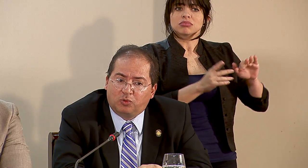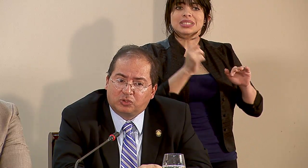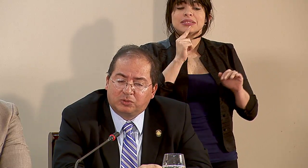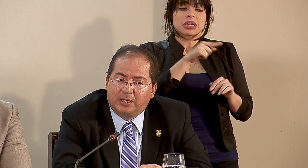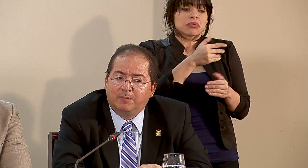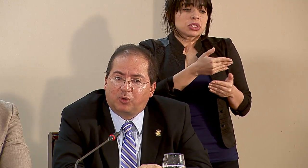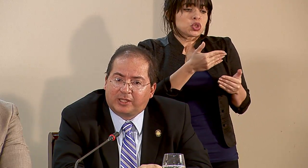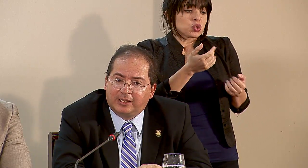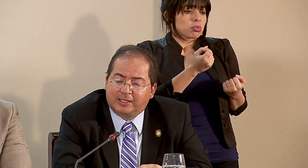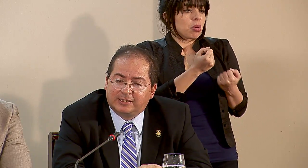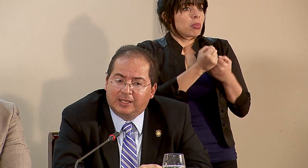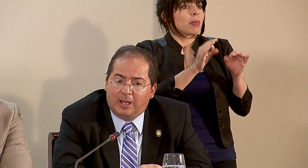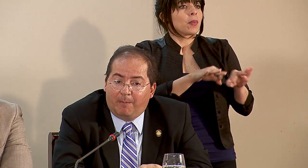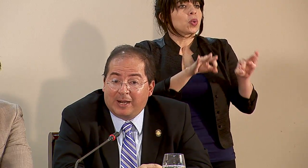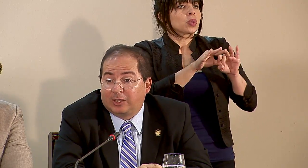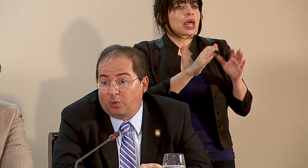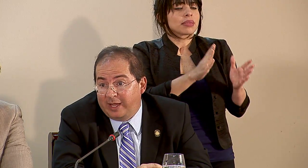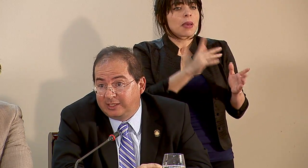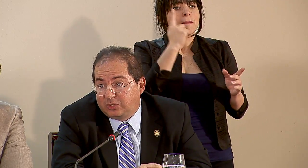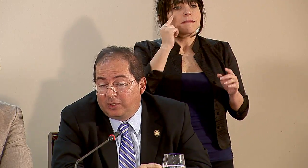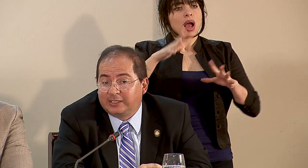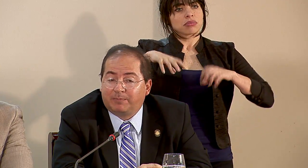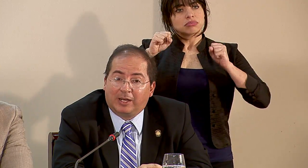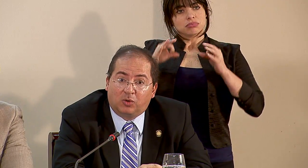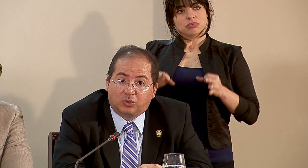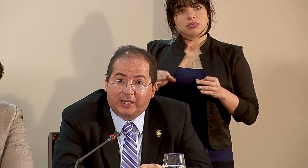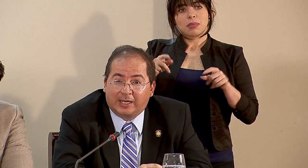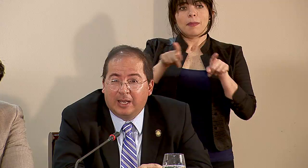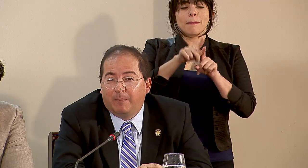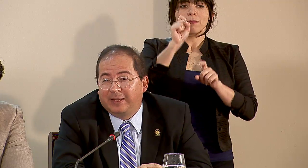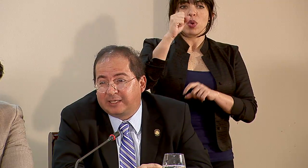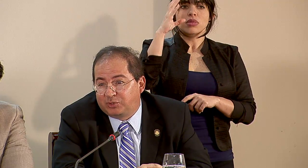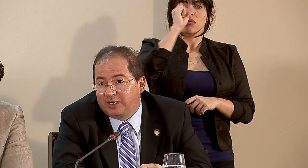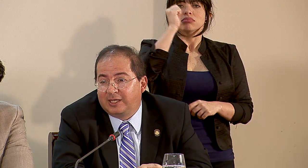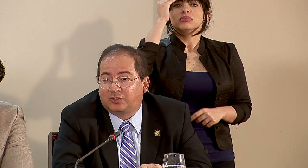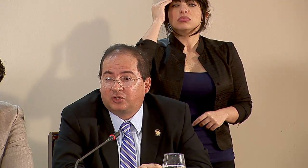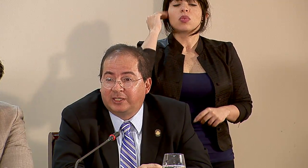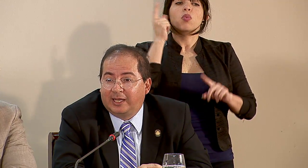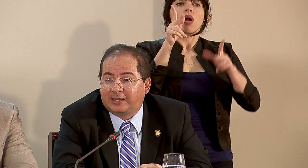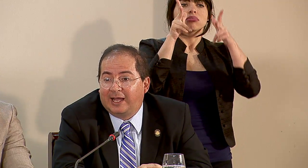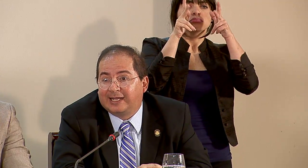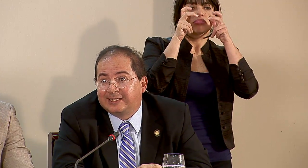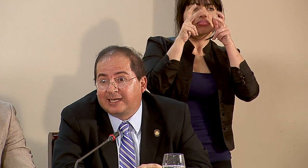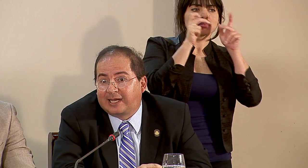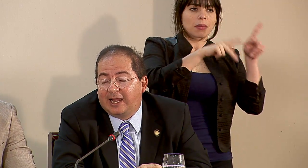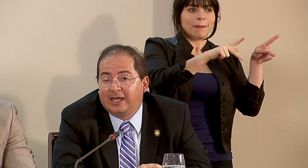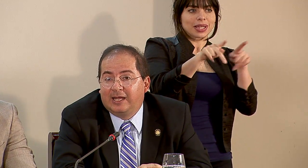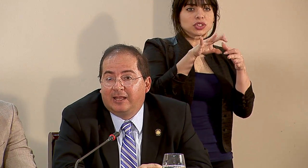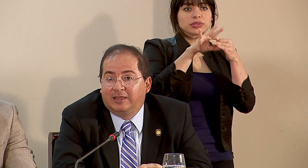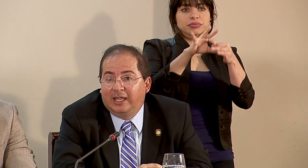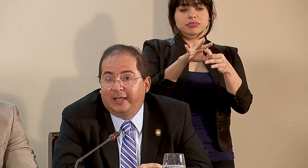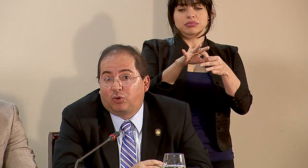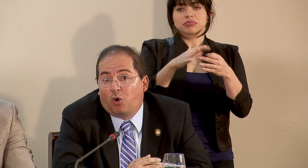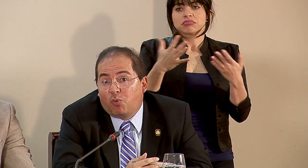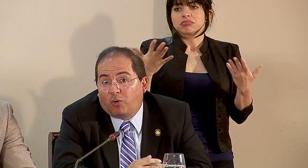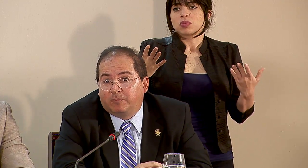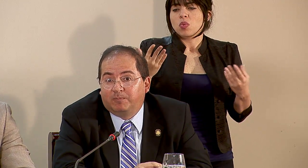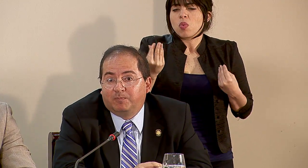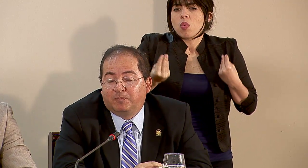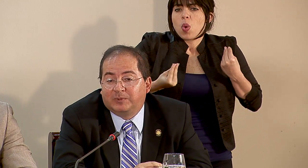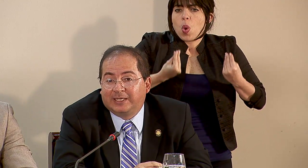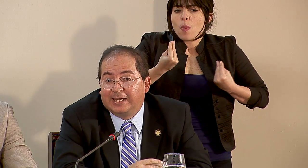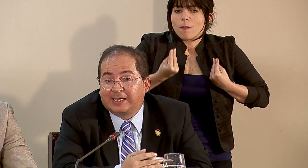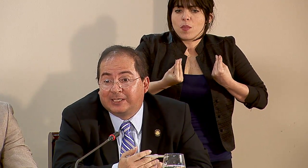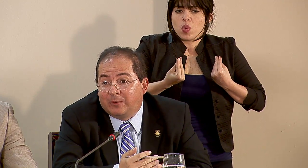insumos importantes para la toma de decisiones y para conocer percepciones de la sociedad acerca de cómo